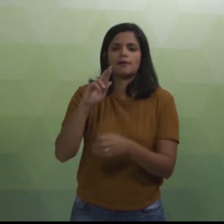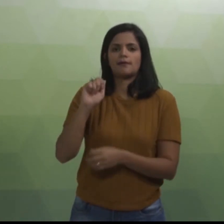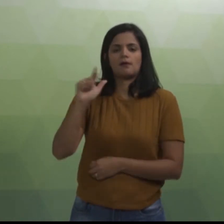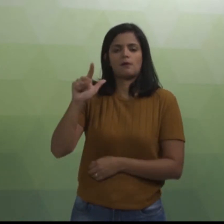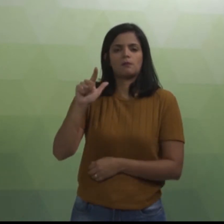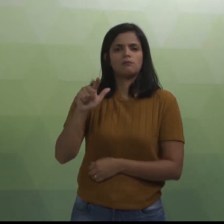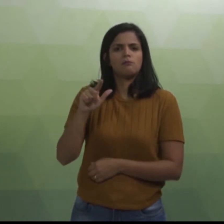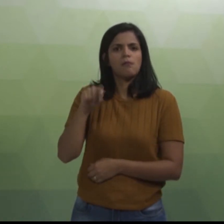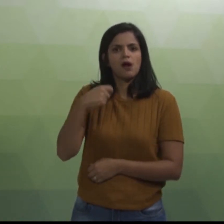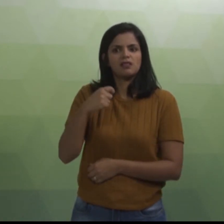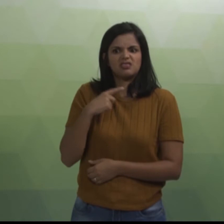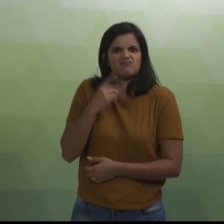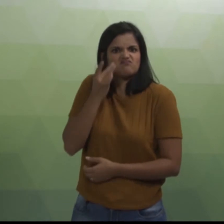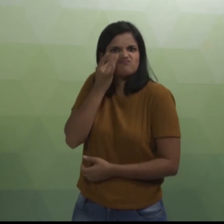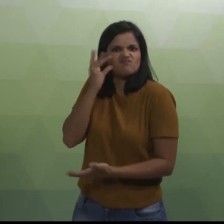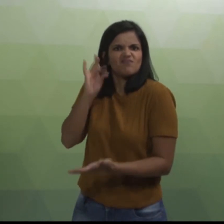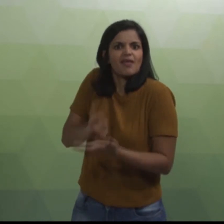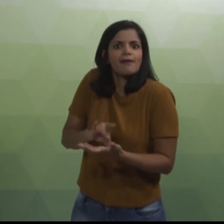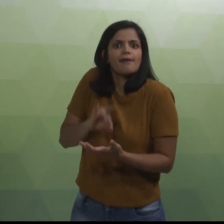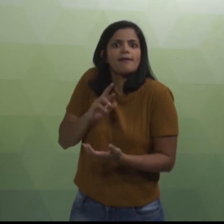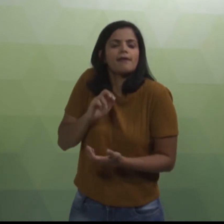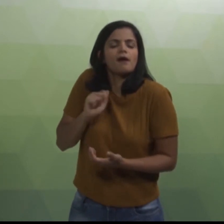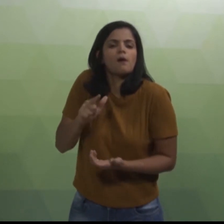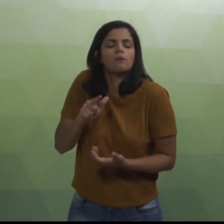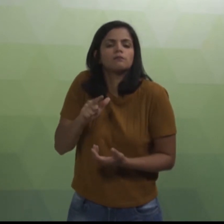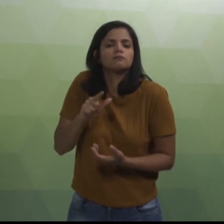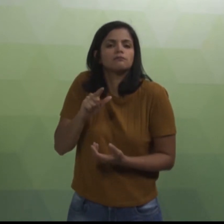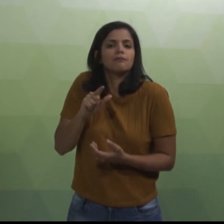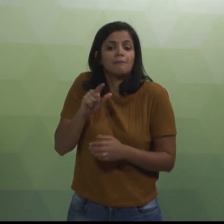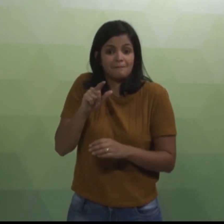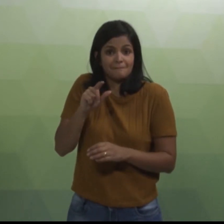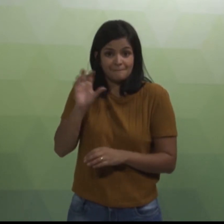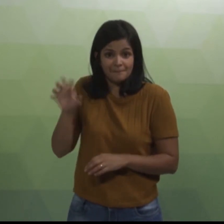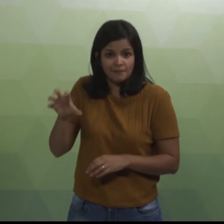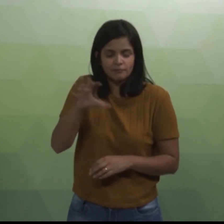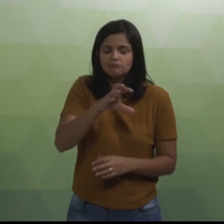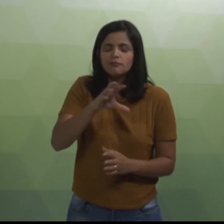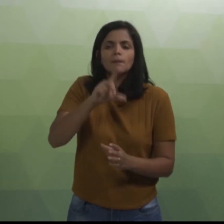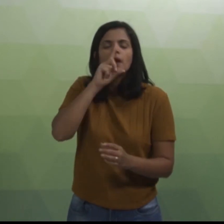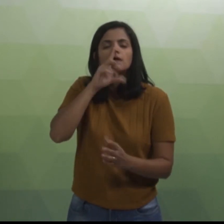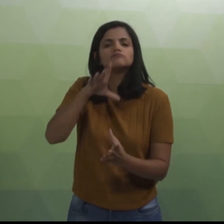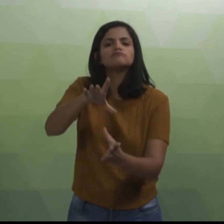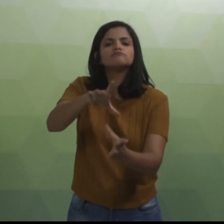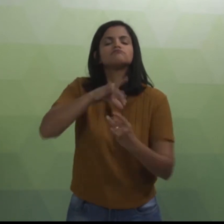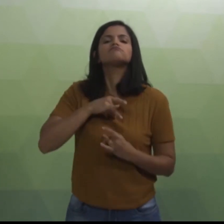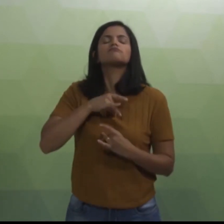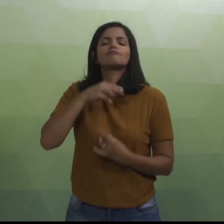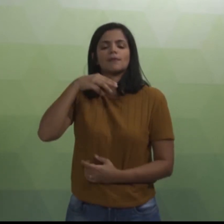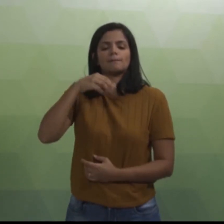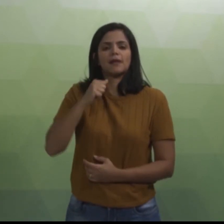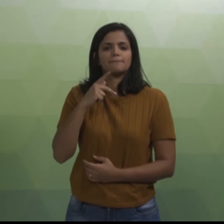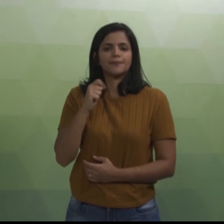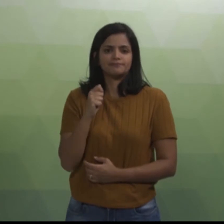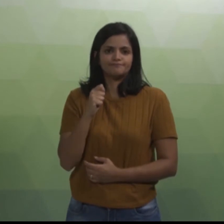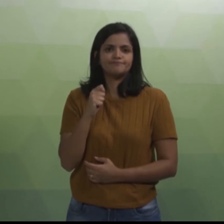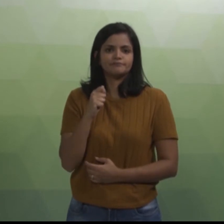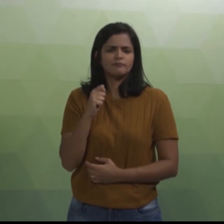básico é isso. Parecer com a realidade. Seria essa incorporação do real.